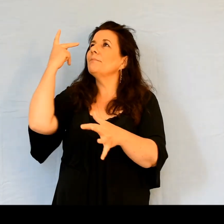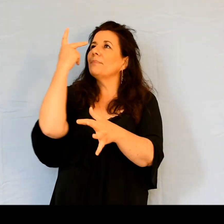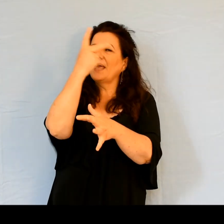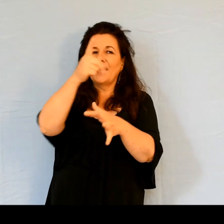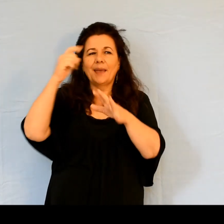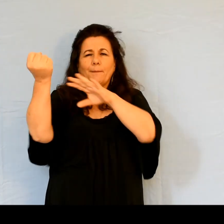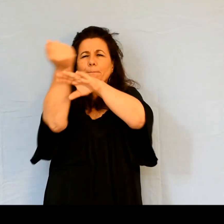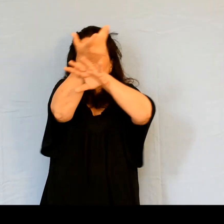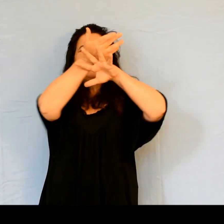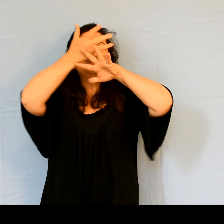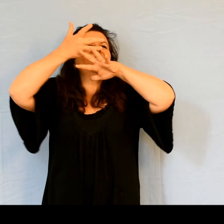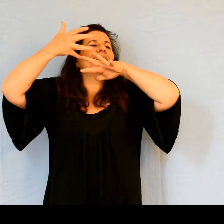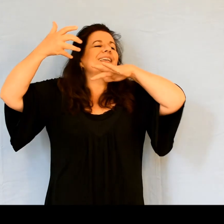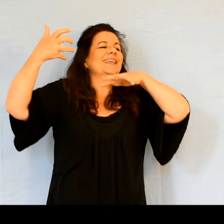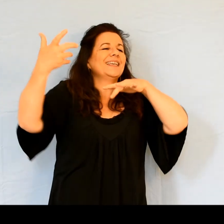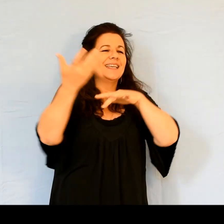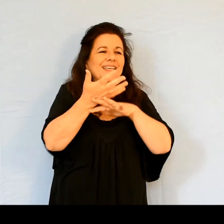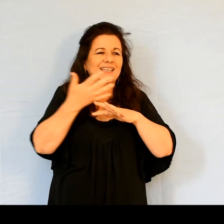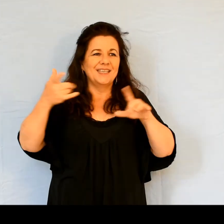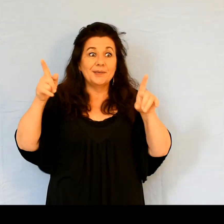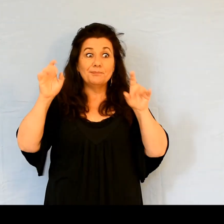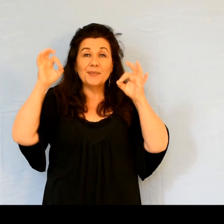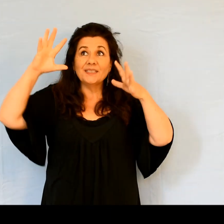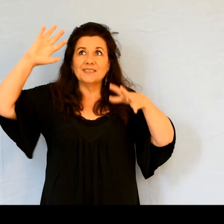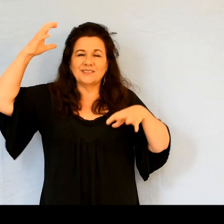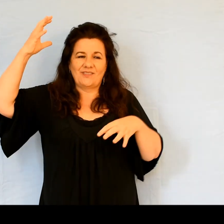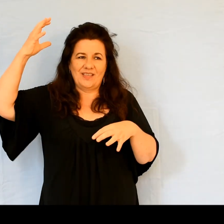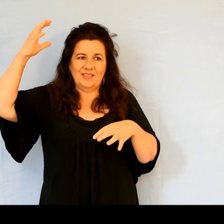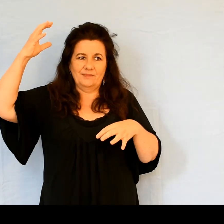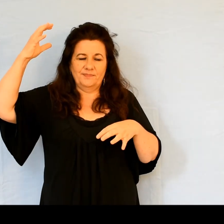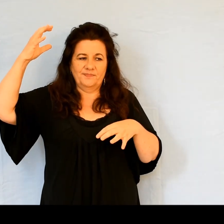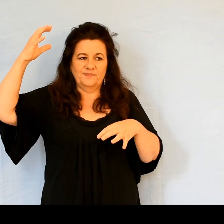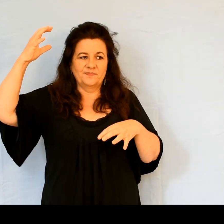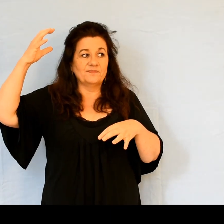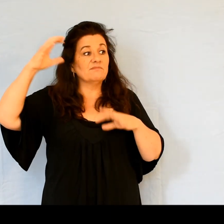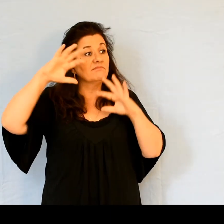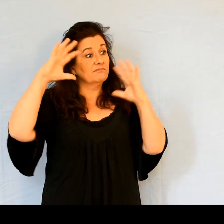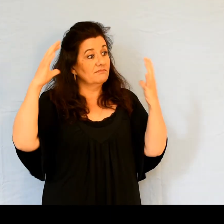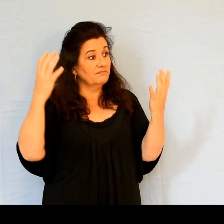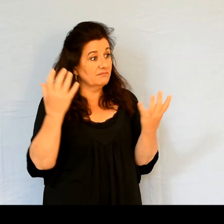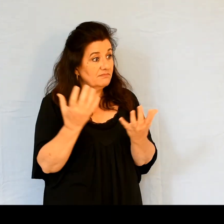Celui qui a des oreilles, qu'il entende.